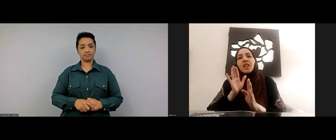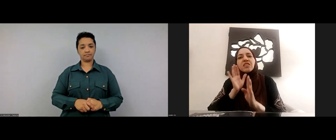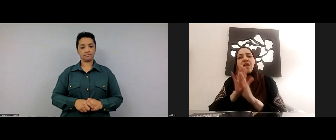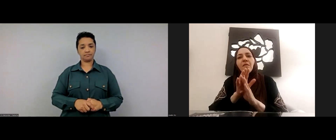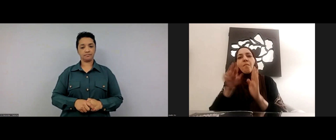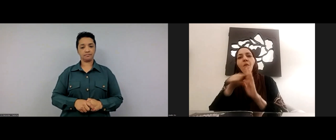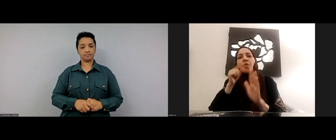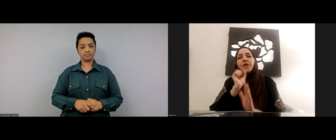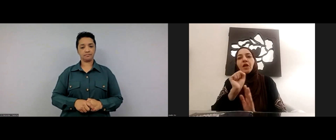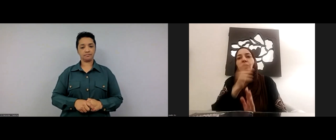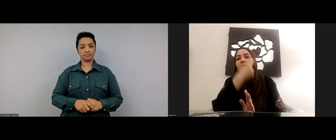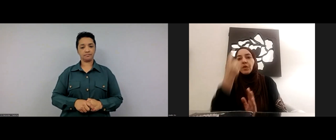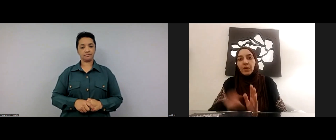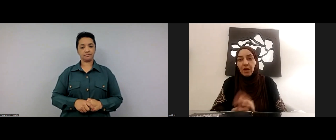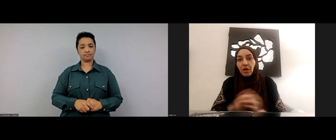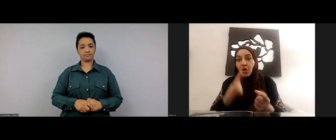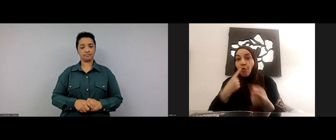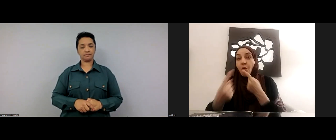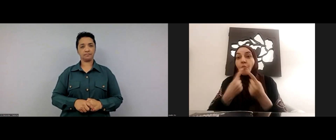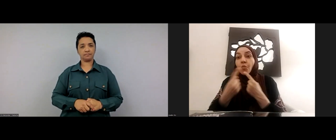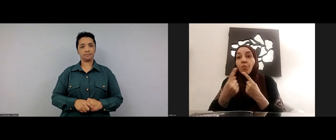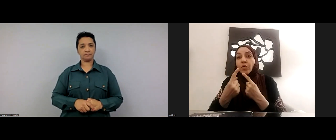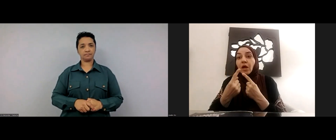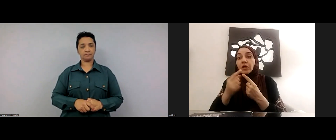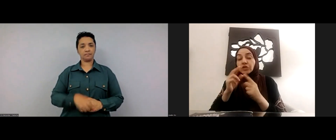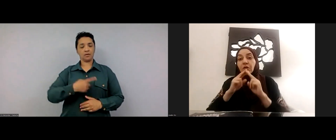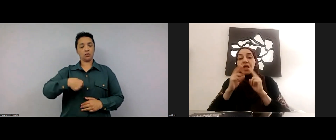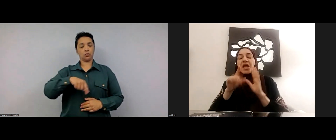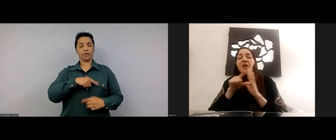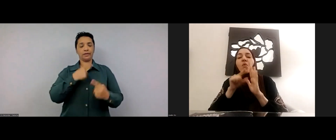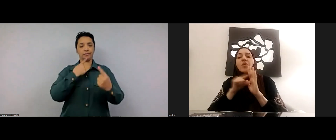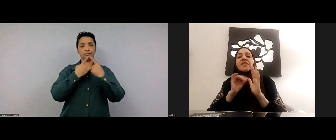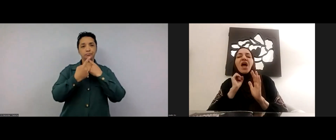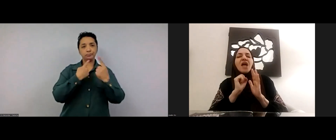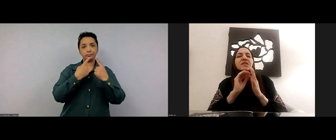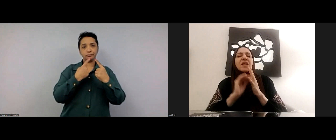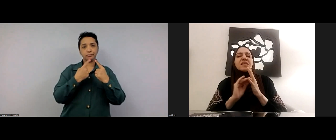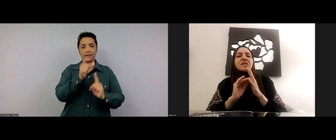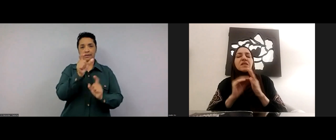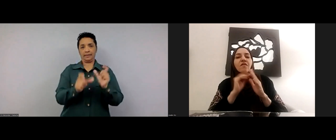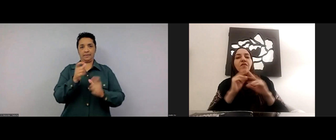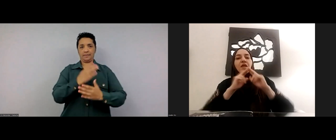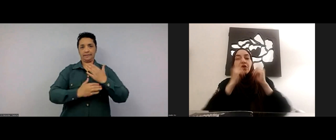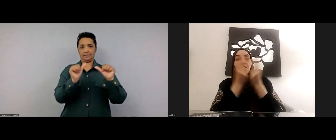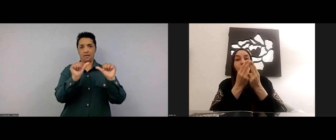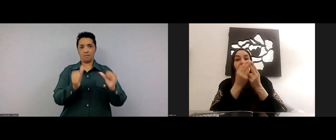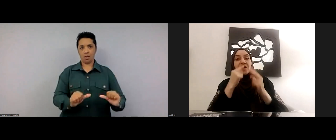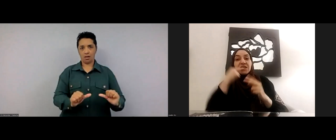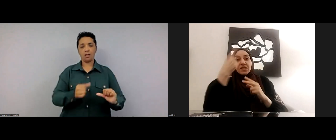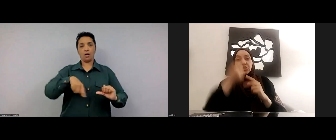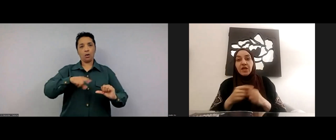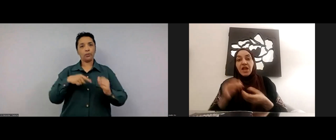persons with disabilities, ومناقشه القضايا الاساسيه and بالقمه we have القادمه discussed the main topics of هلا the الائتلاف